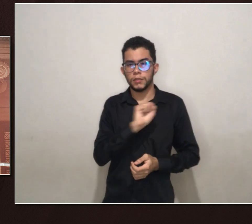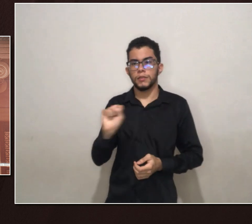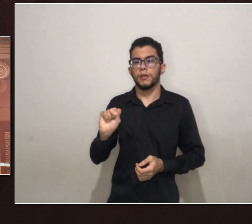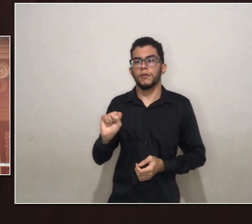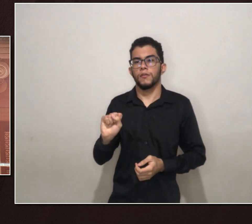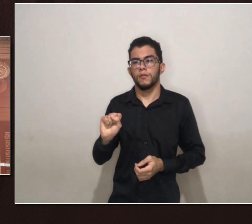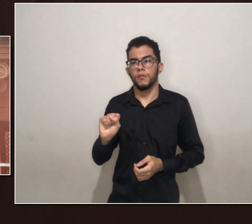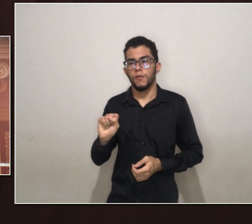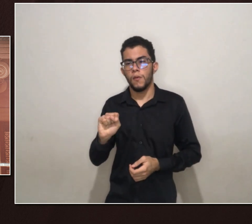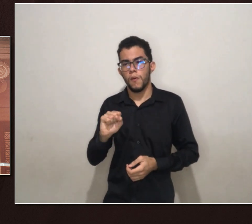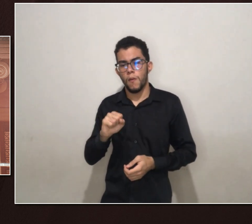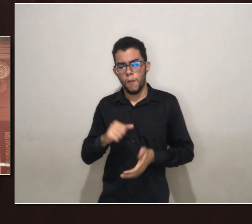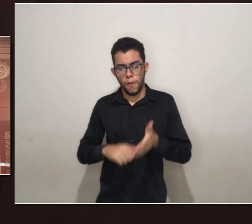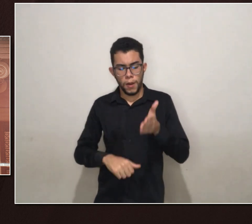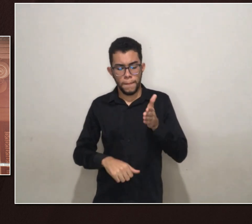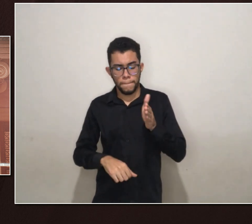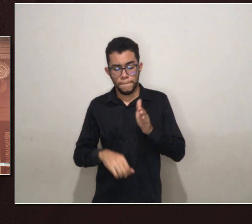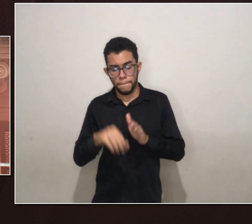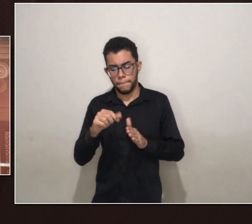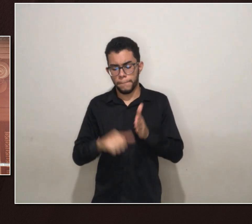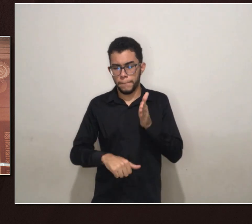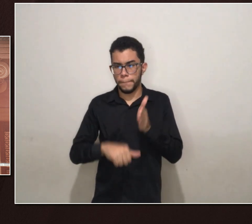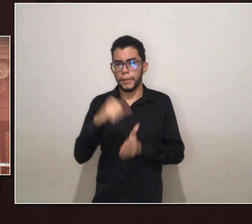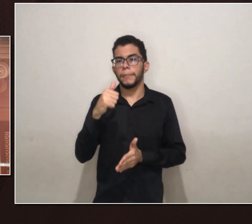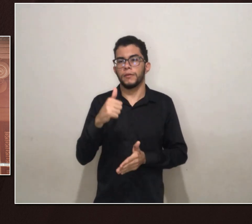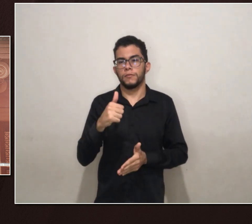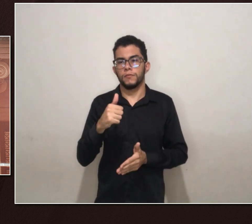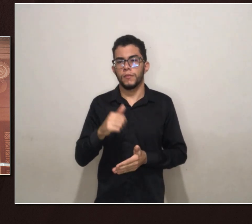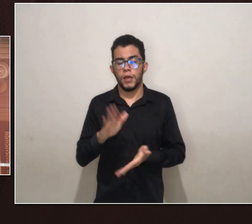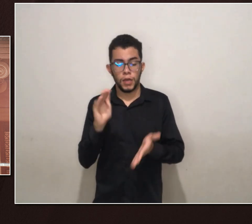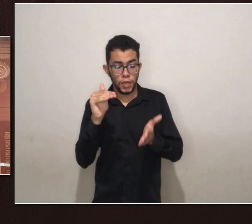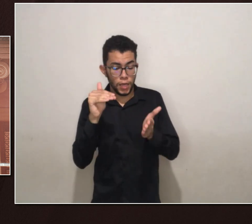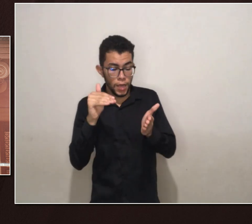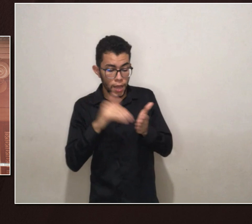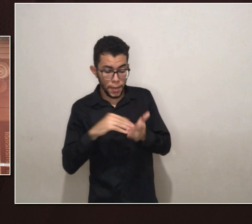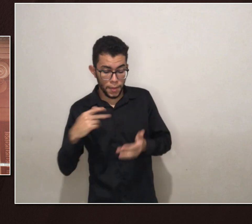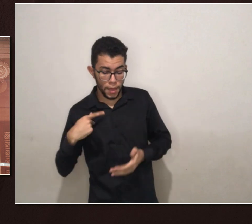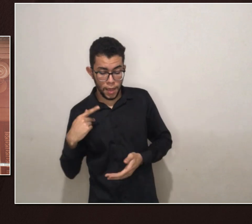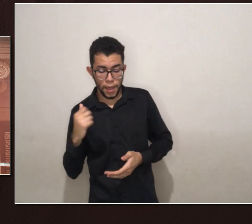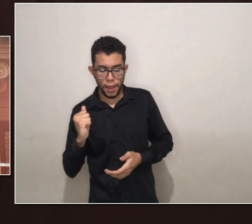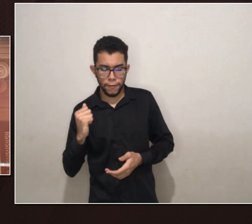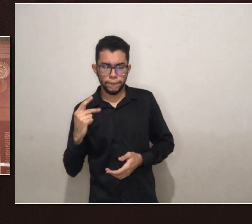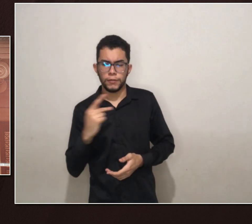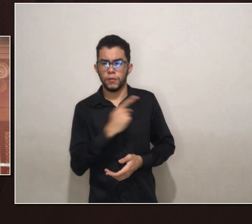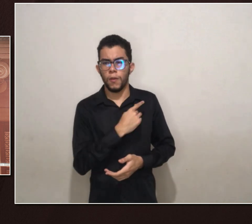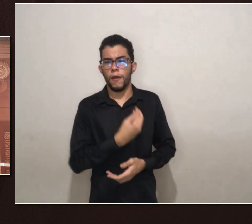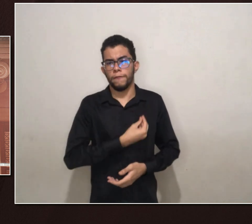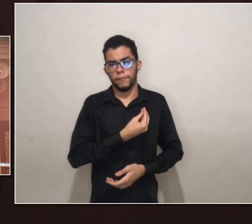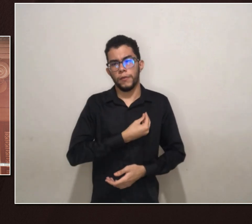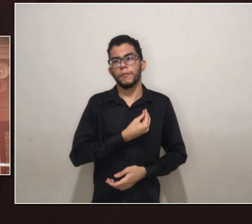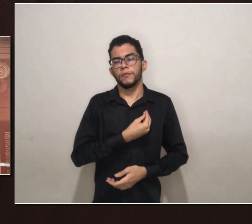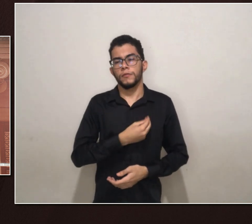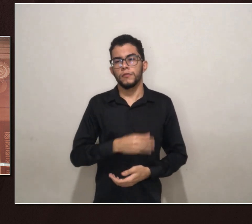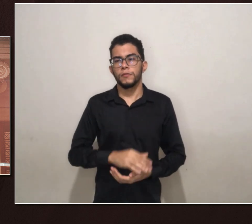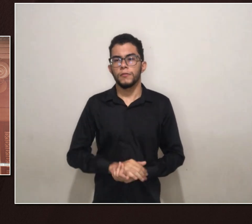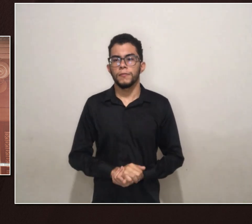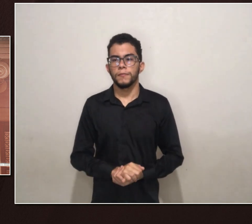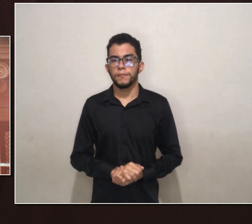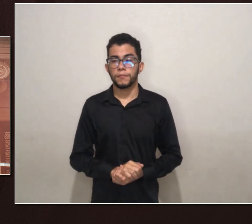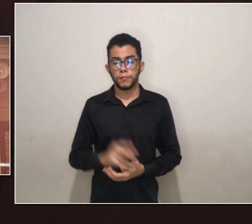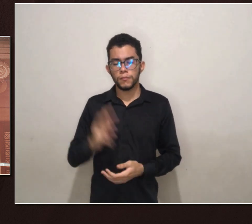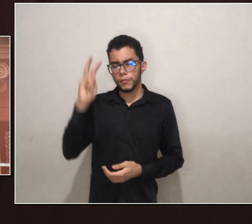Nós aprendemos que a igreja de Éfeso, né, na história, né, é